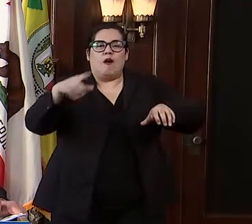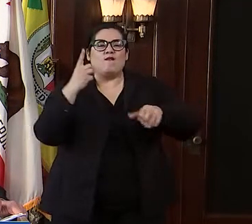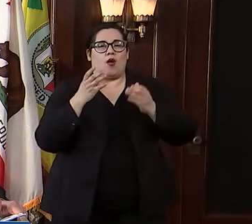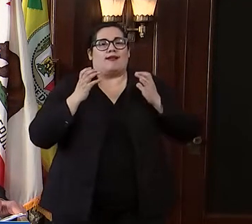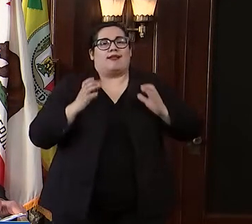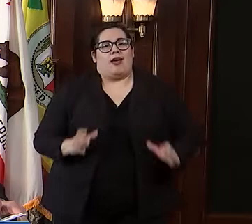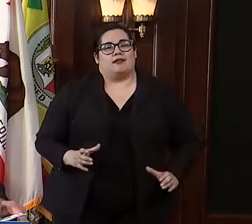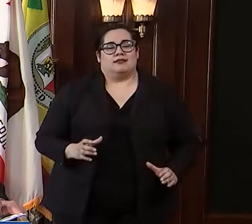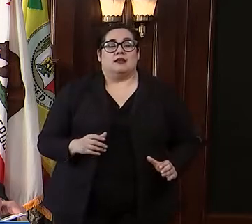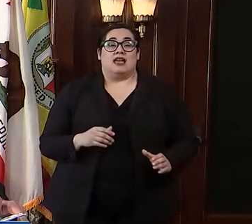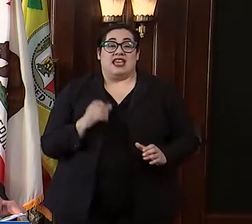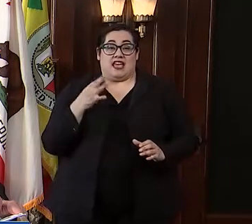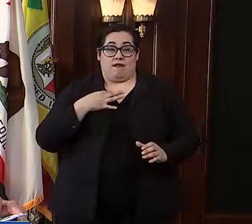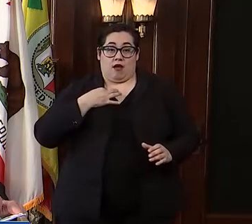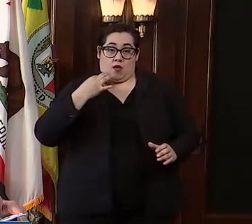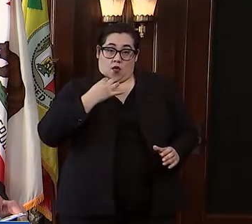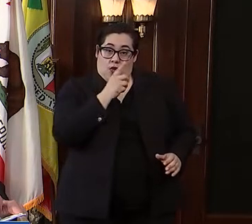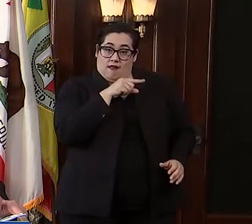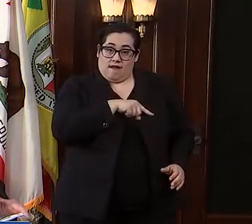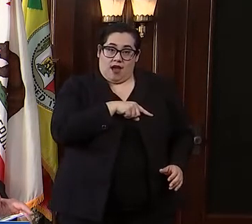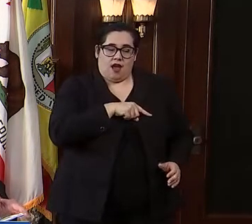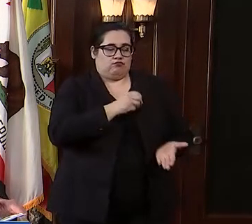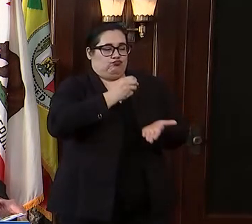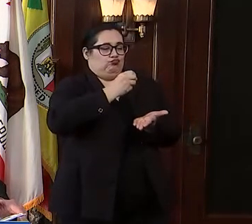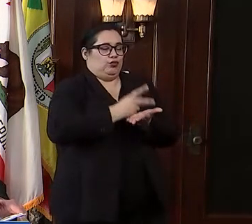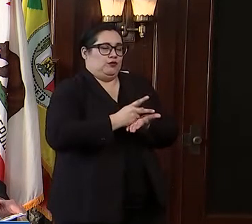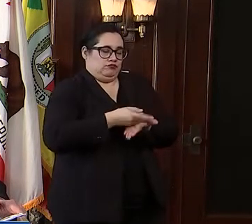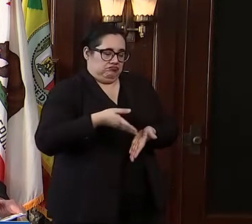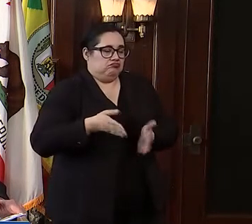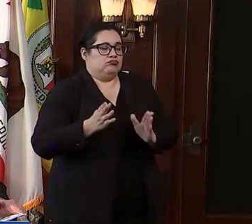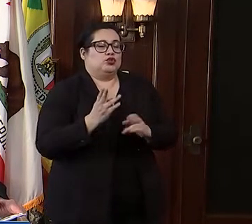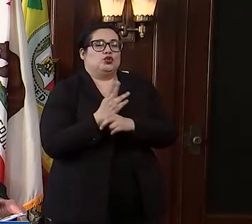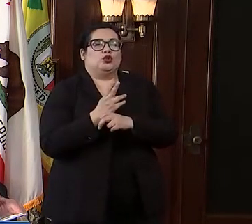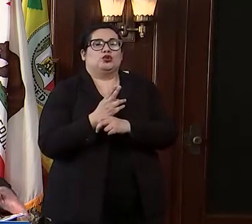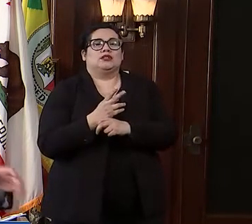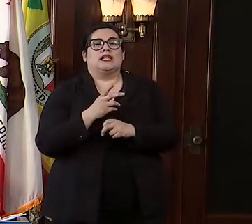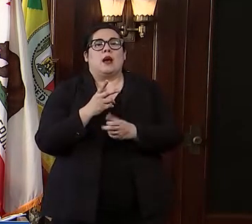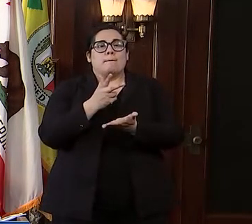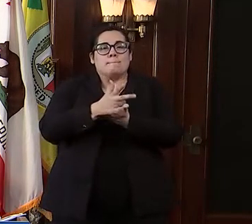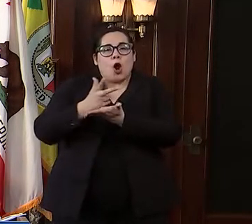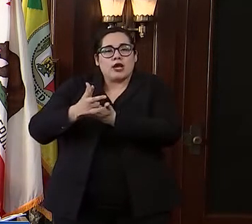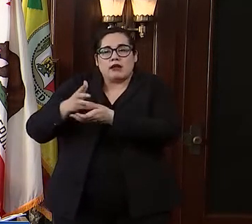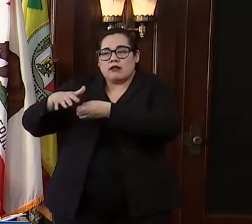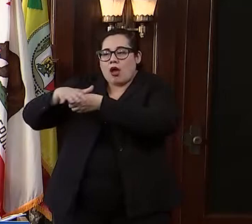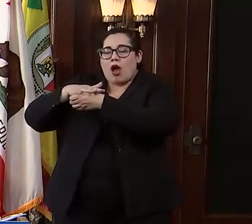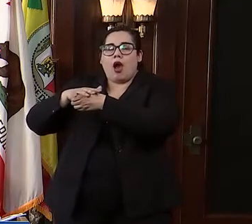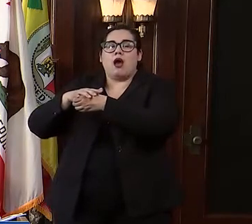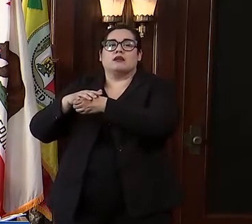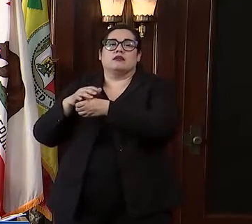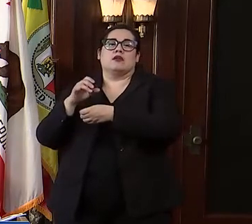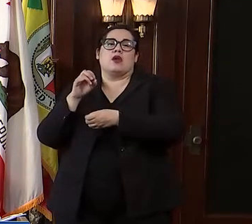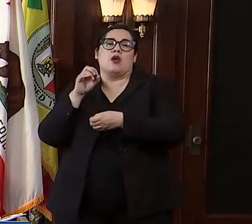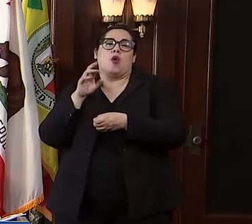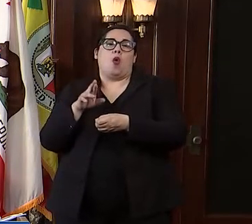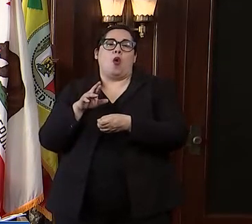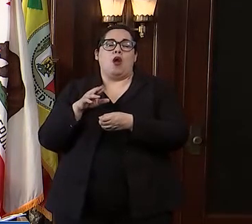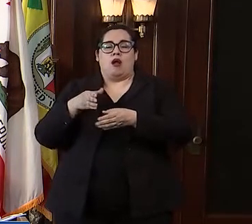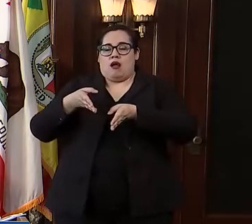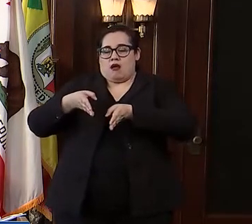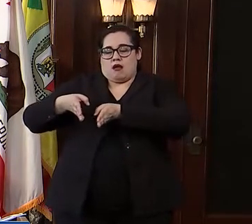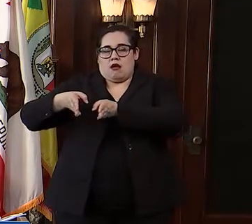Restaurantes elegibles recibirán aprobación para utilizar estacionamientos y aceras del Departamento de Transporte